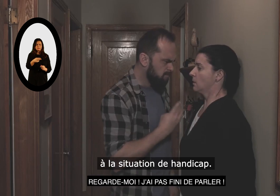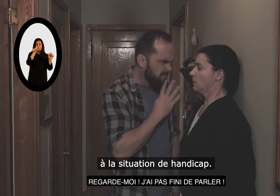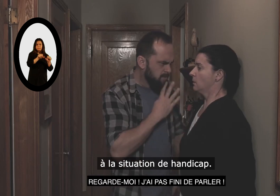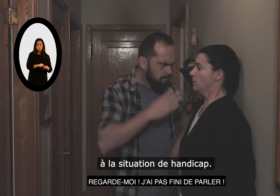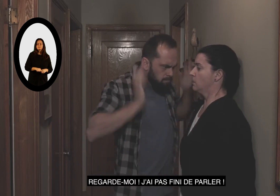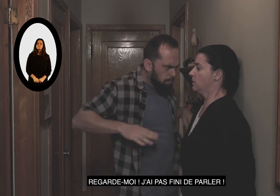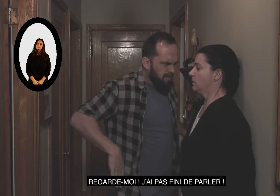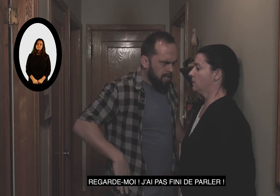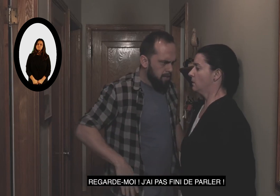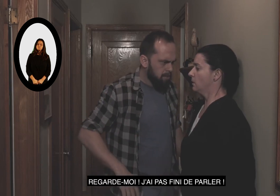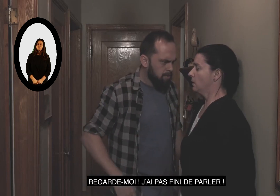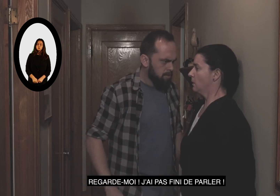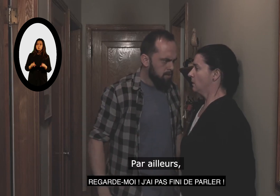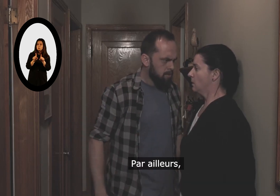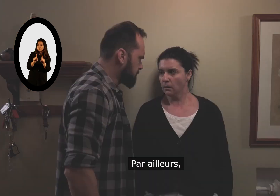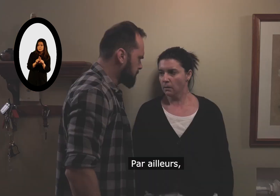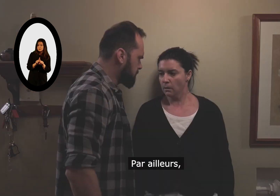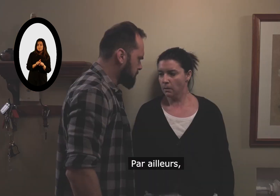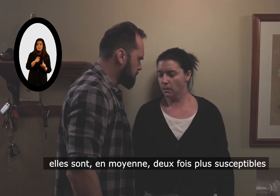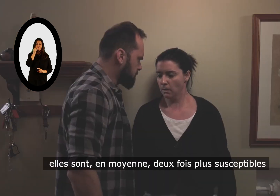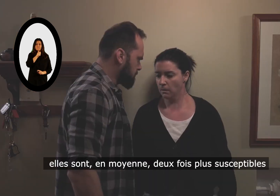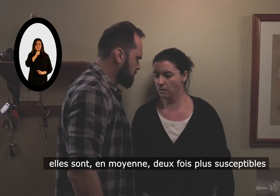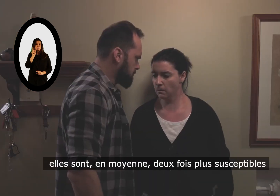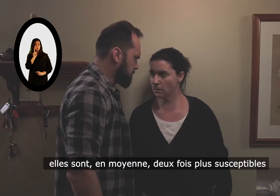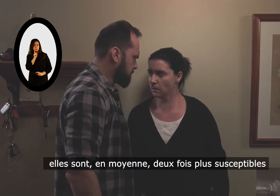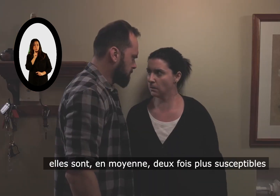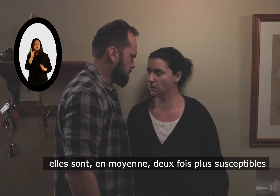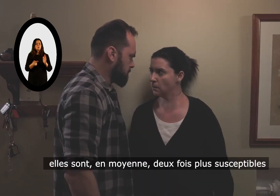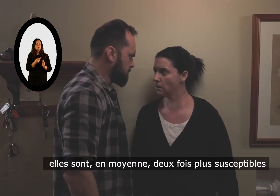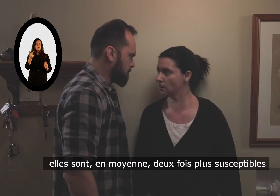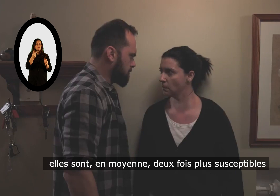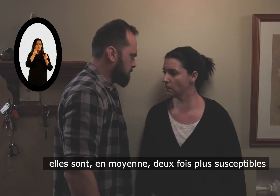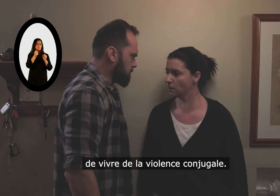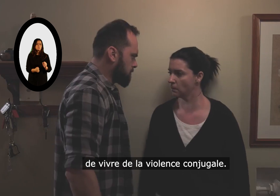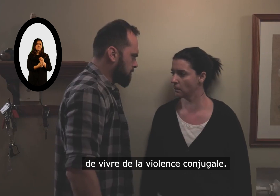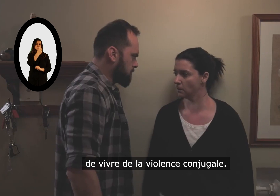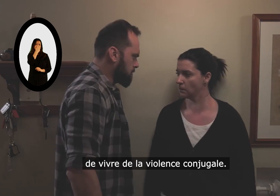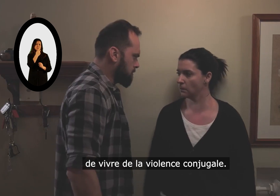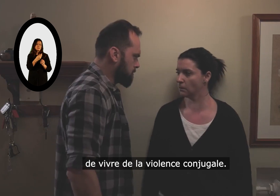handicap. Par ailleurs, elles sont en moyenne 2 fois plus susceptibles de vivre de la violence